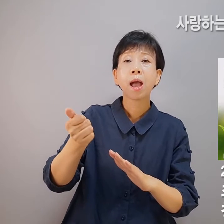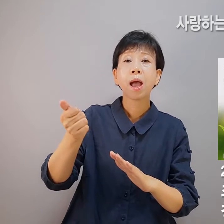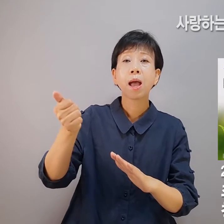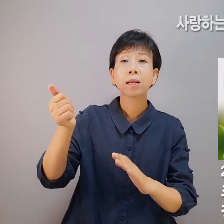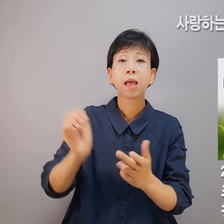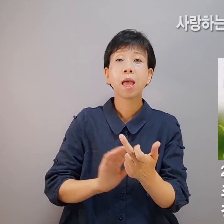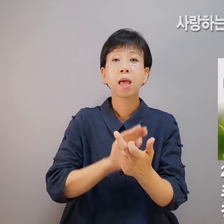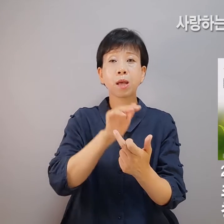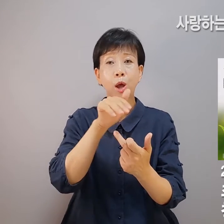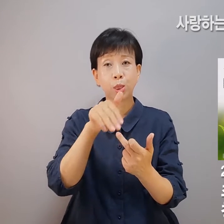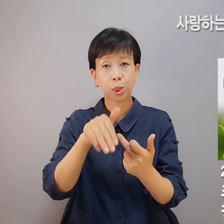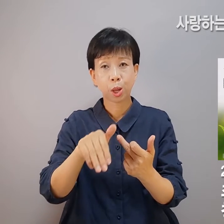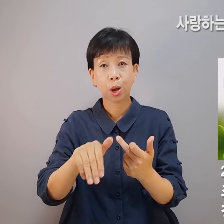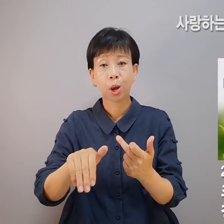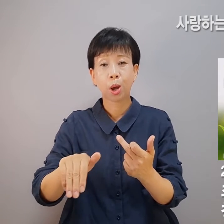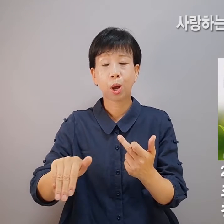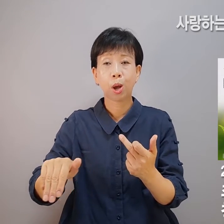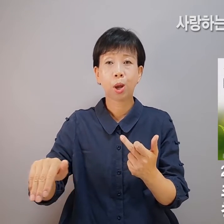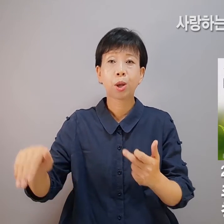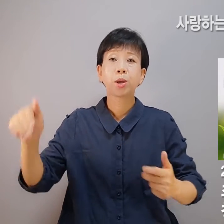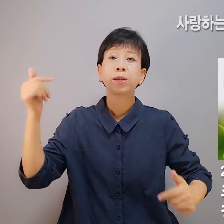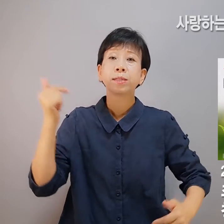이 소망의